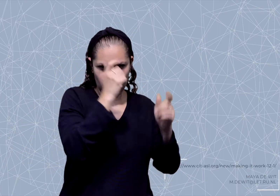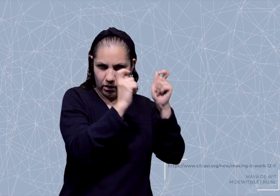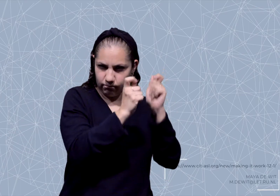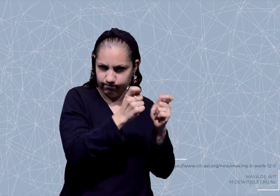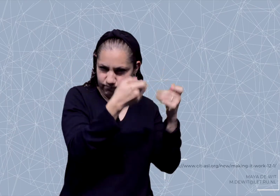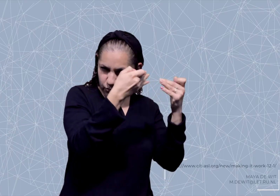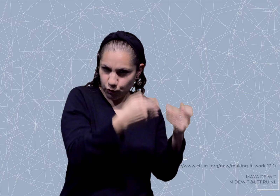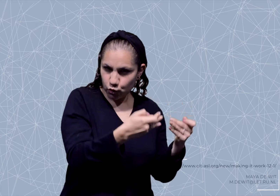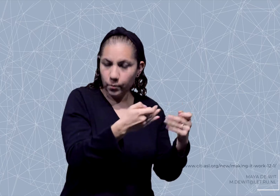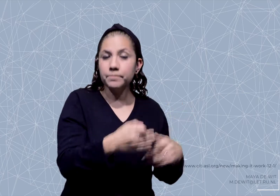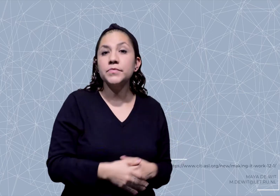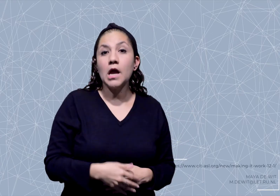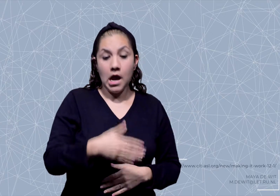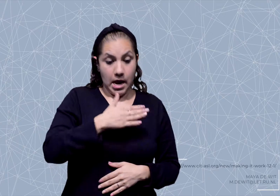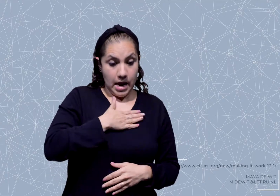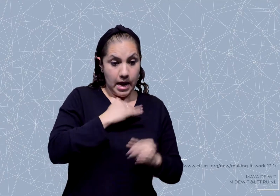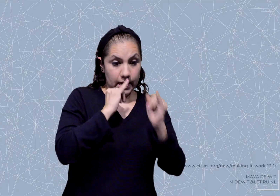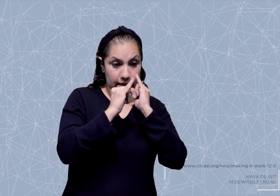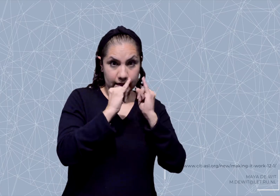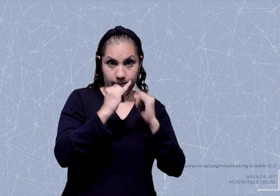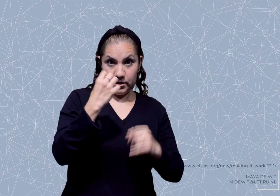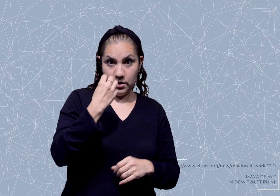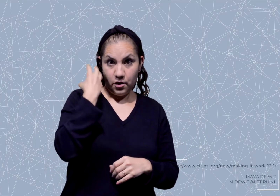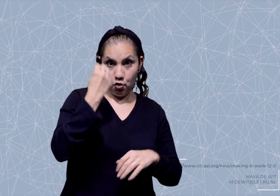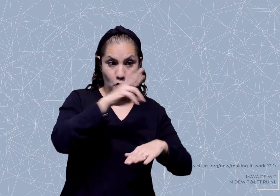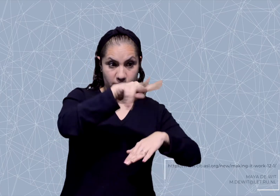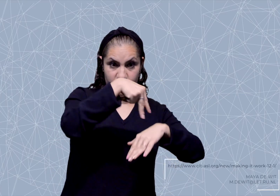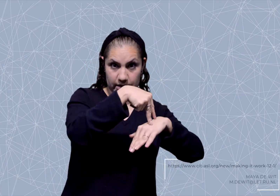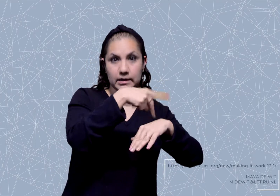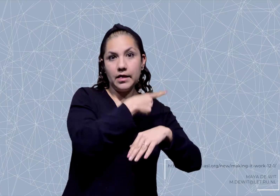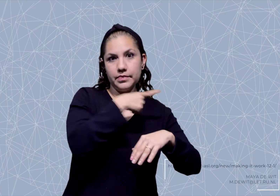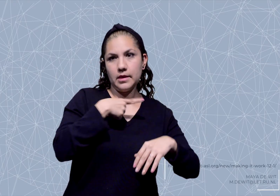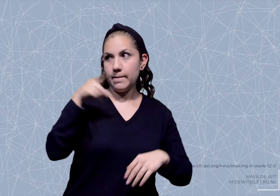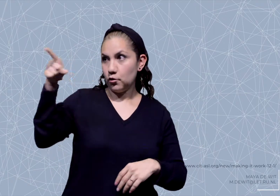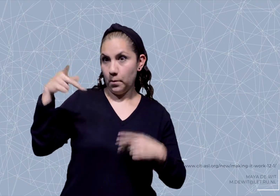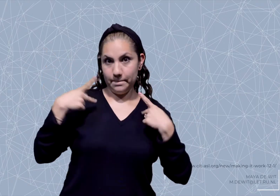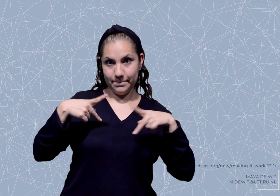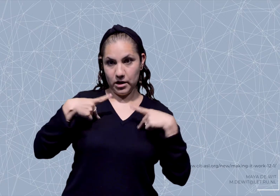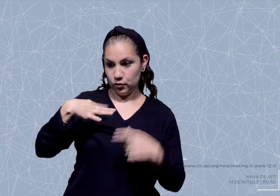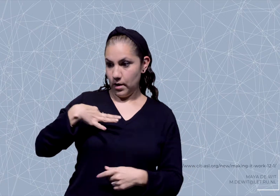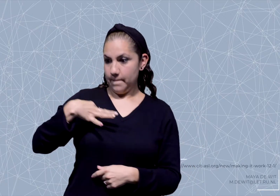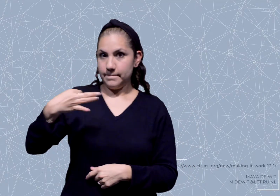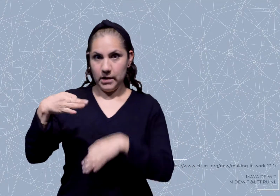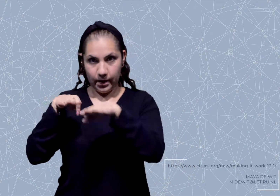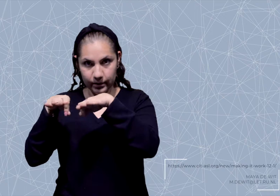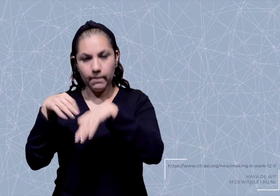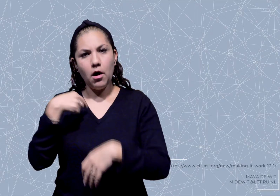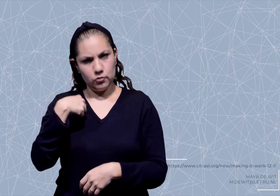de trabajo, números de intérpretes por combinación lingüística, el tiempo de traslado,